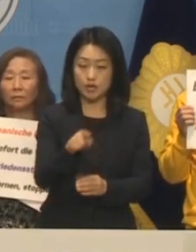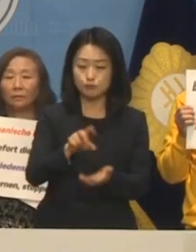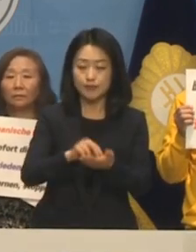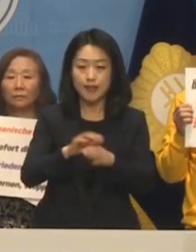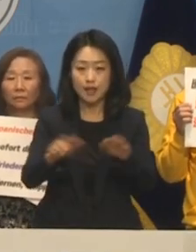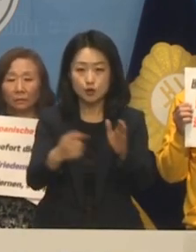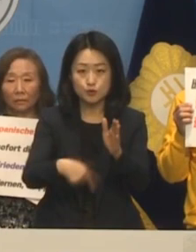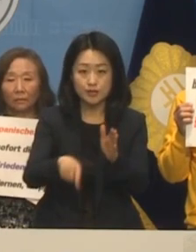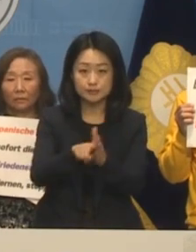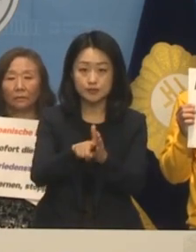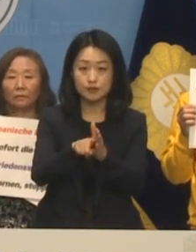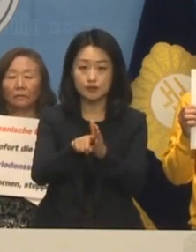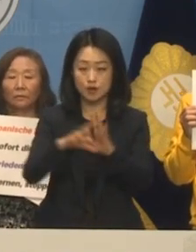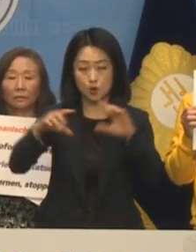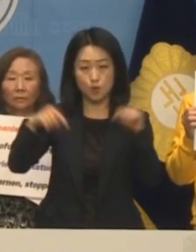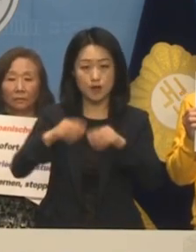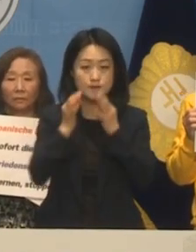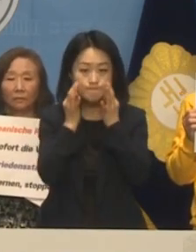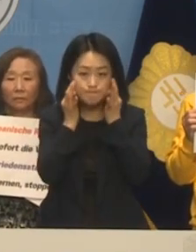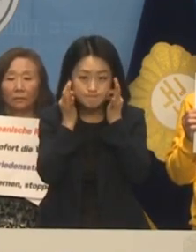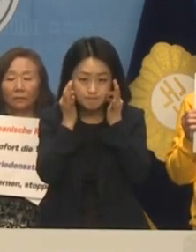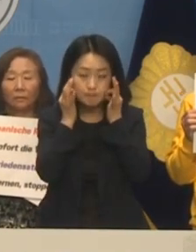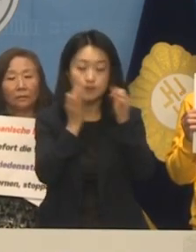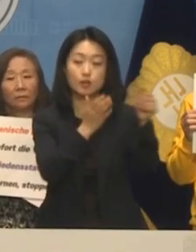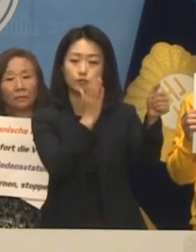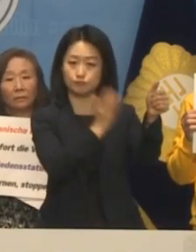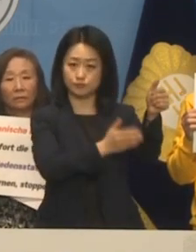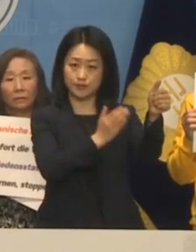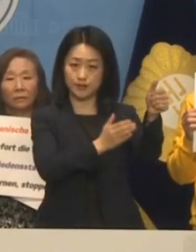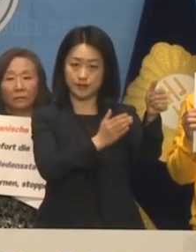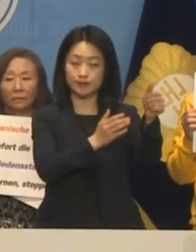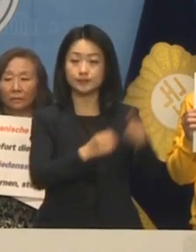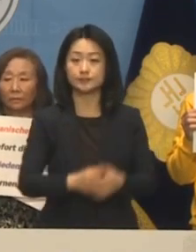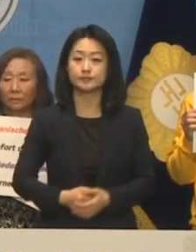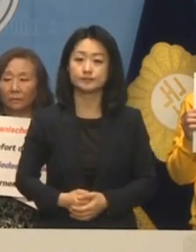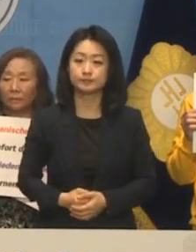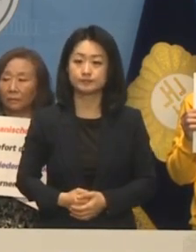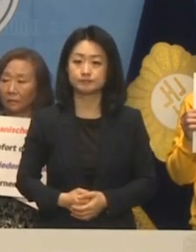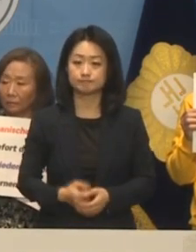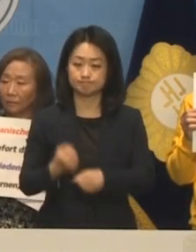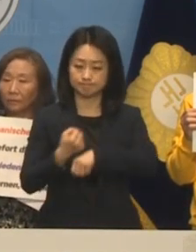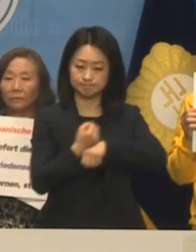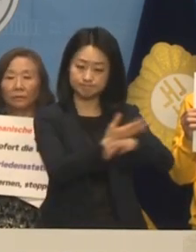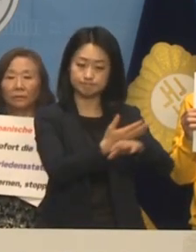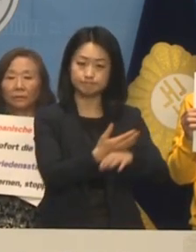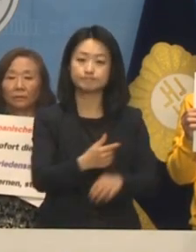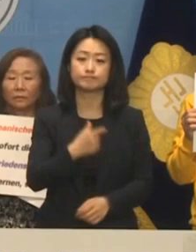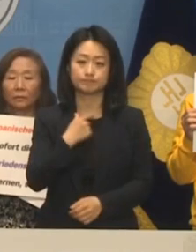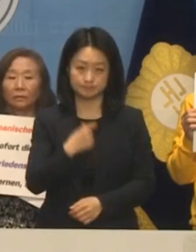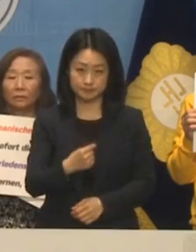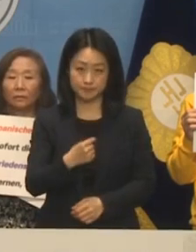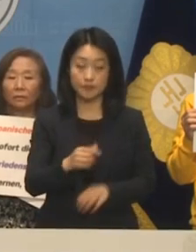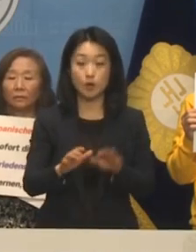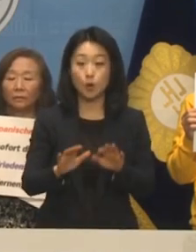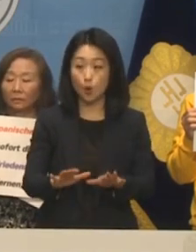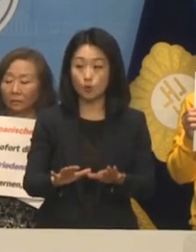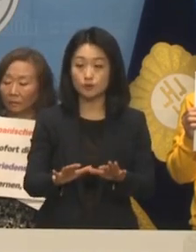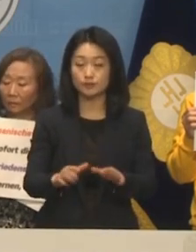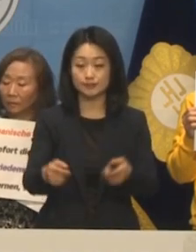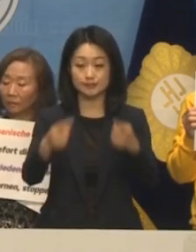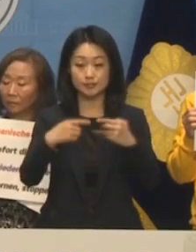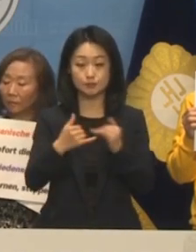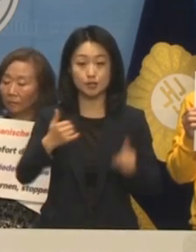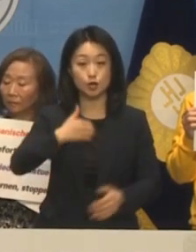수 있도록 모든 외교적인 노력을 다해야 한다라는 것을 꼭 전달을 하고 싶습니다. 오늘 함께